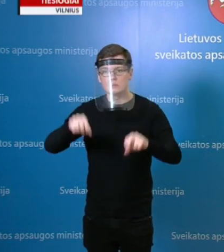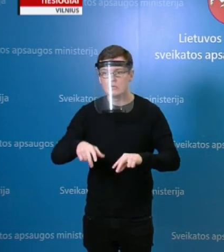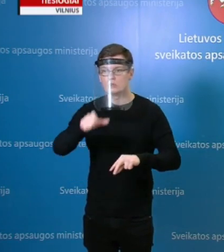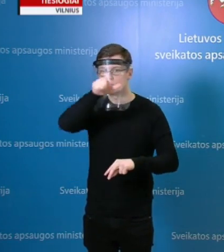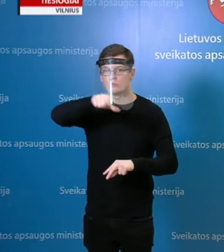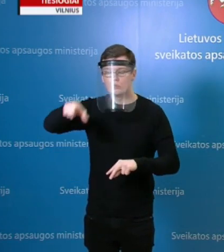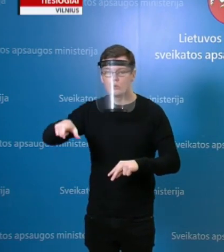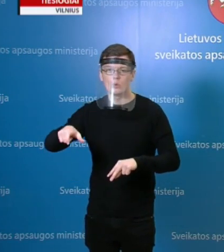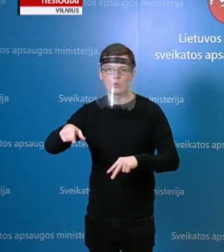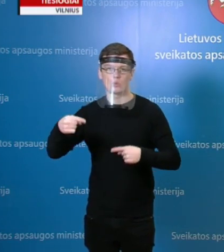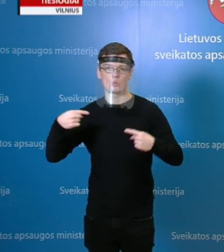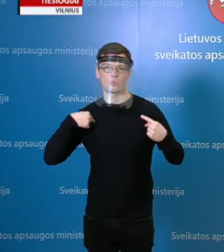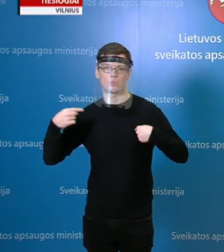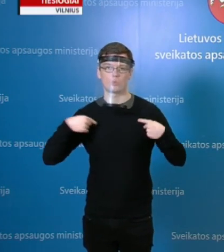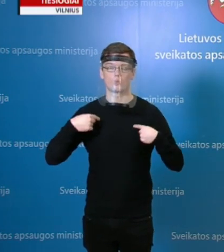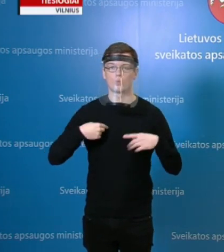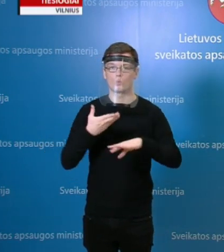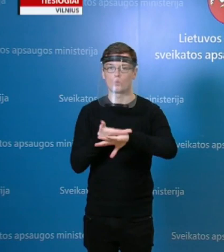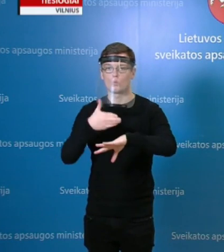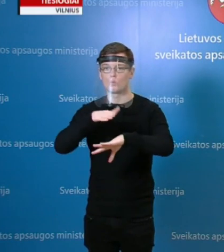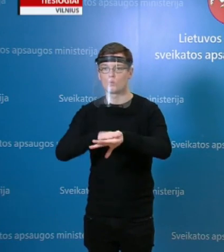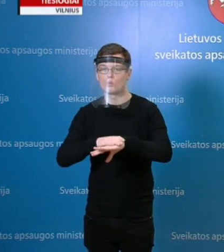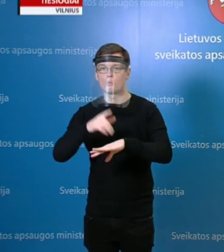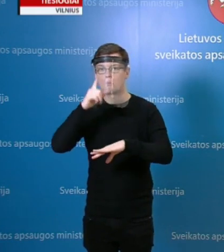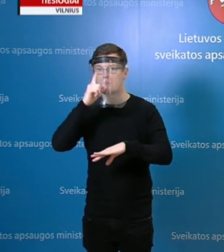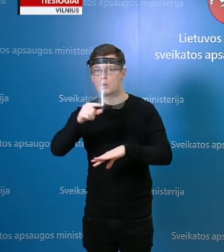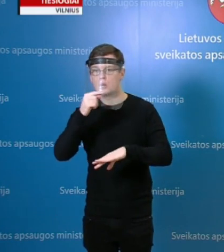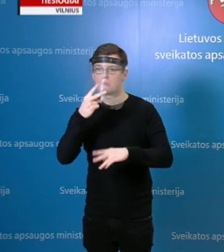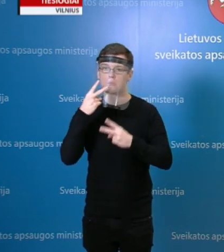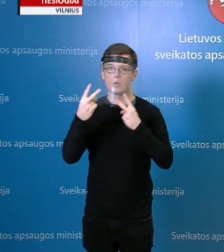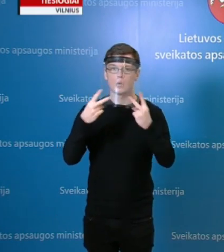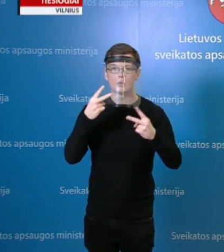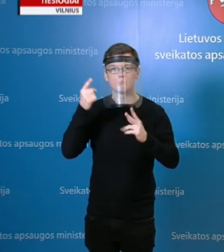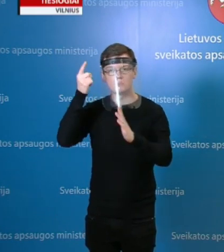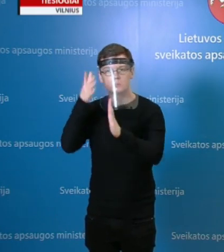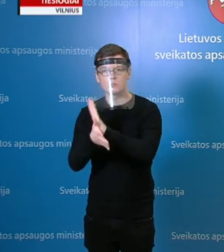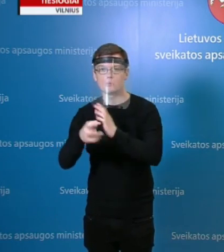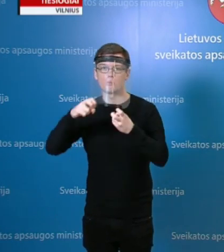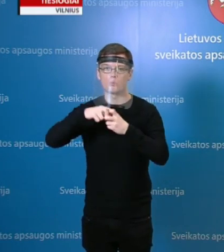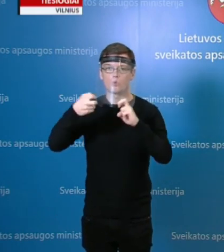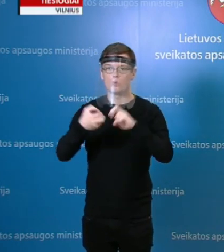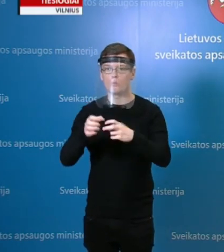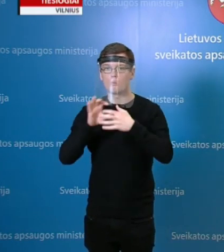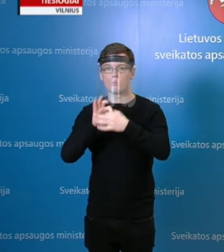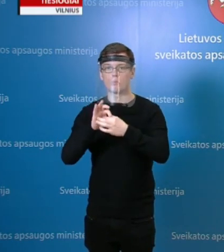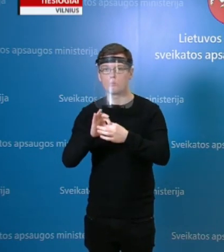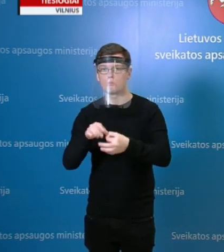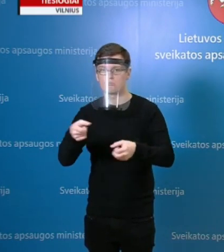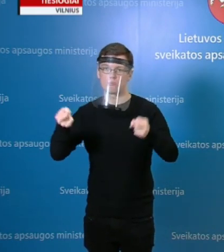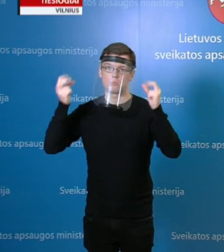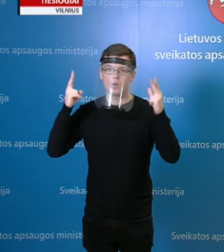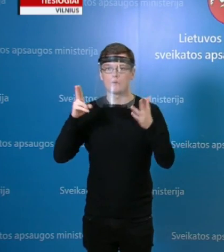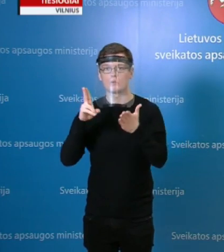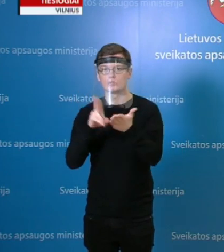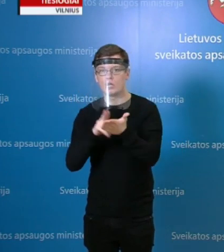labai rimtas iššūkis atpažinti tam tikras su psichikos problemomis kylančias grėsmes, atpažinti